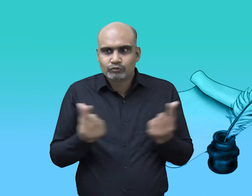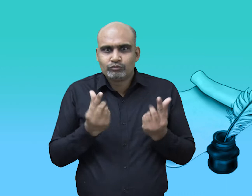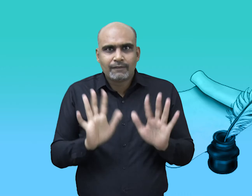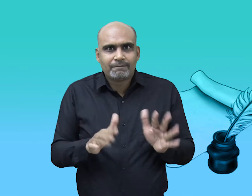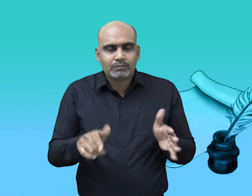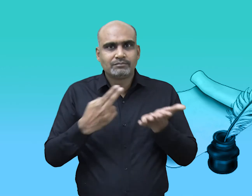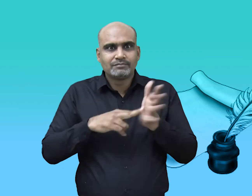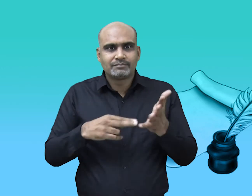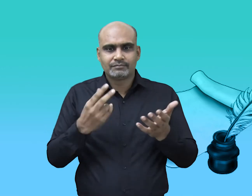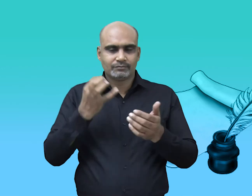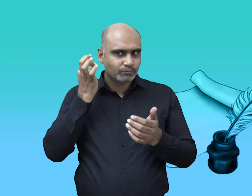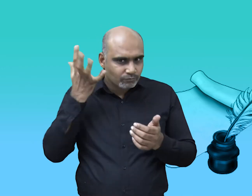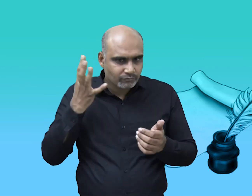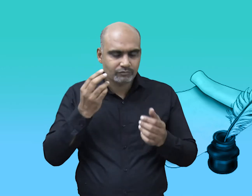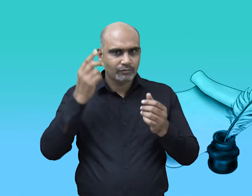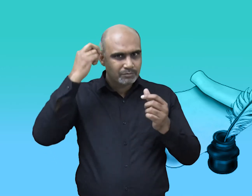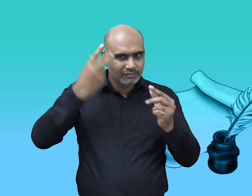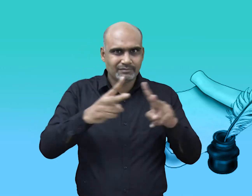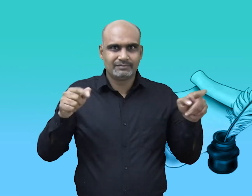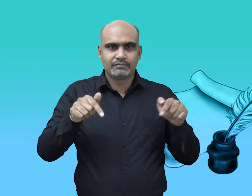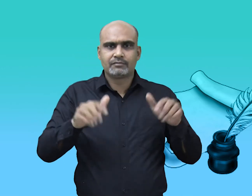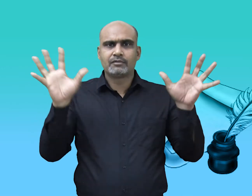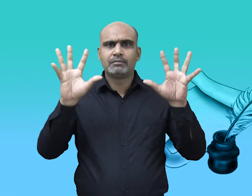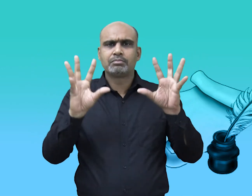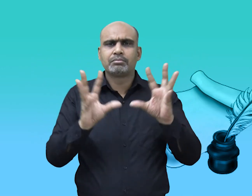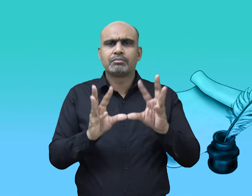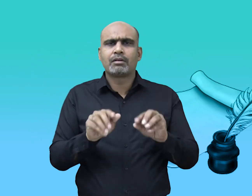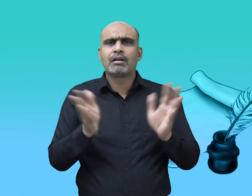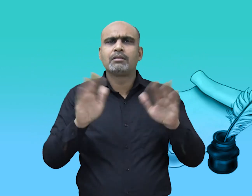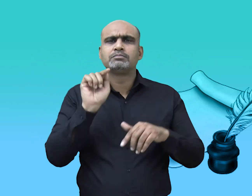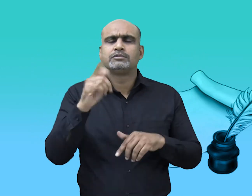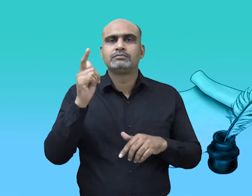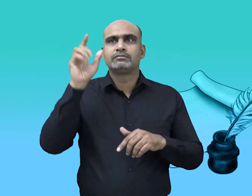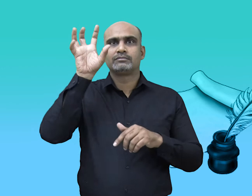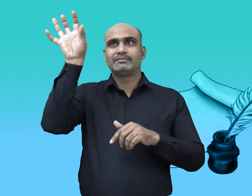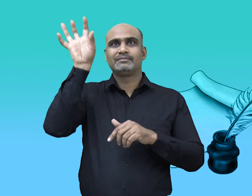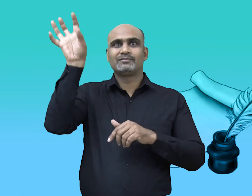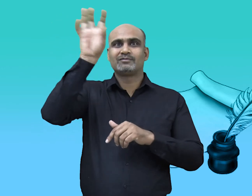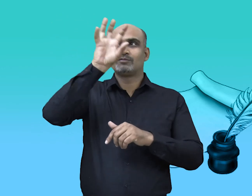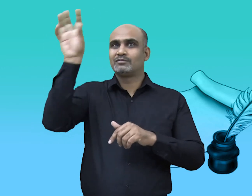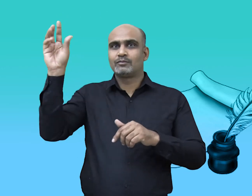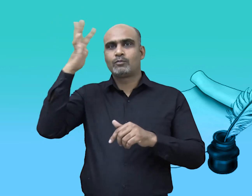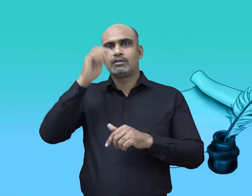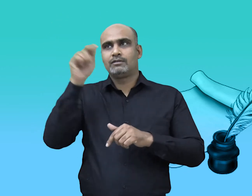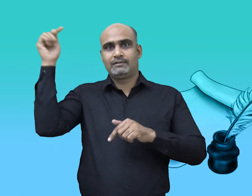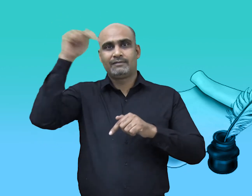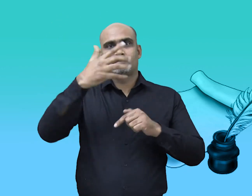प्राकृतिक संसाधन अधिक मात्रा में उपलब्ध थे, जो धीरे धीरे कम होते गए। क्योंकि उस वक्त आक्रमणकारी हमारे देश पर